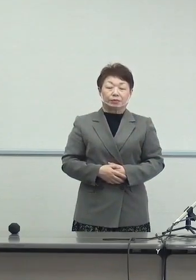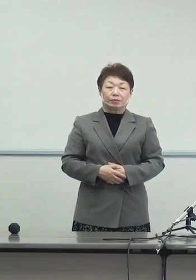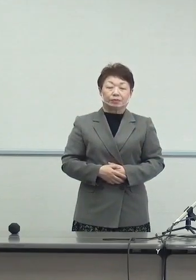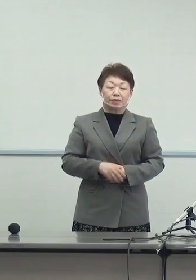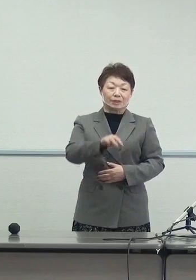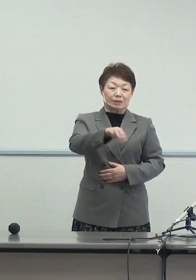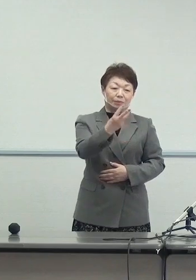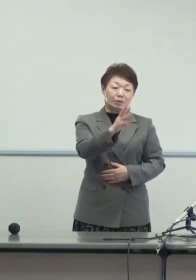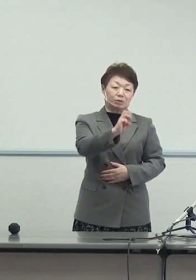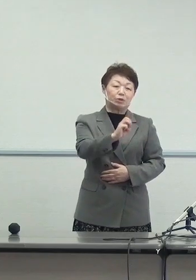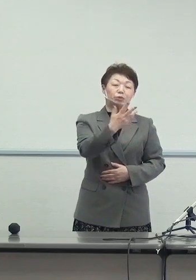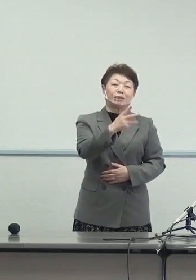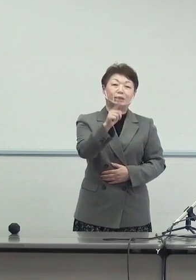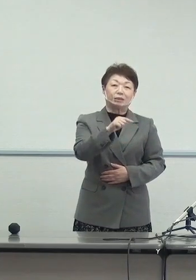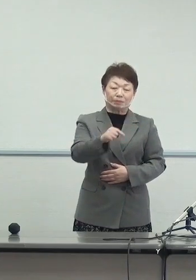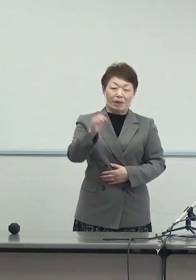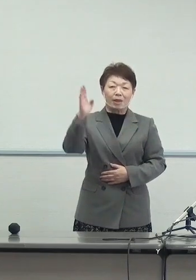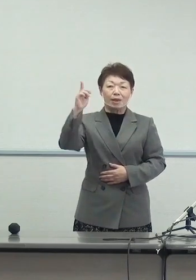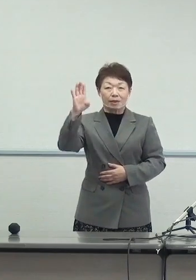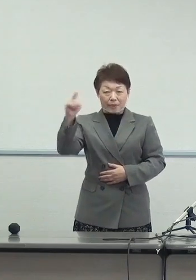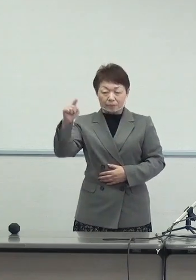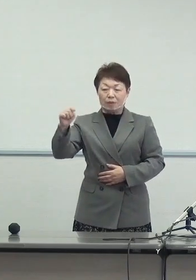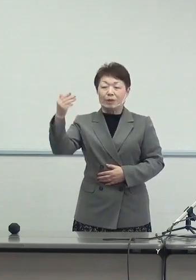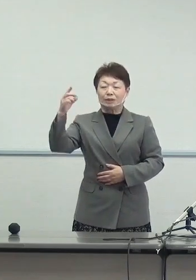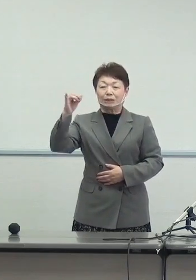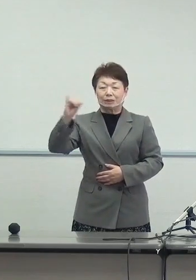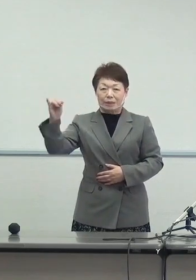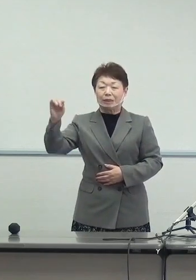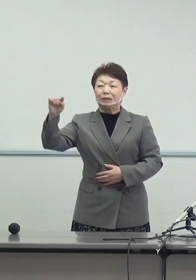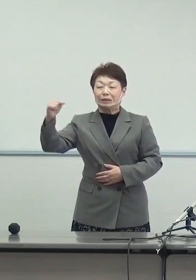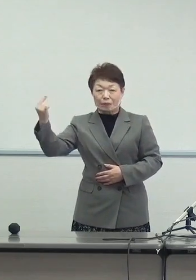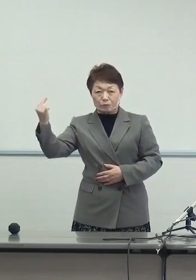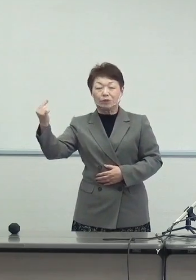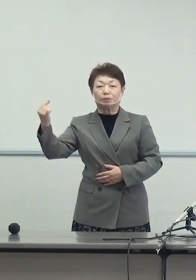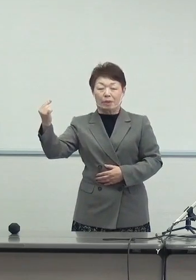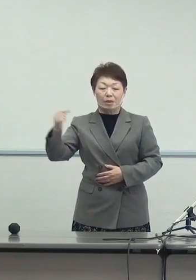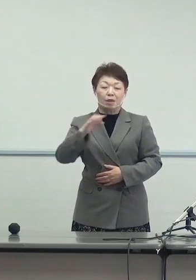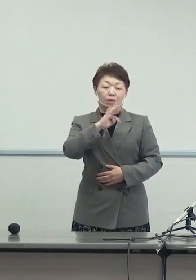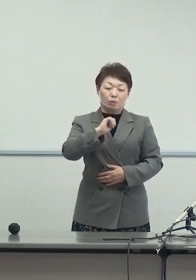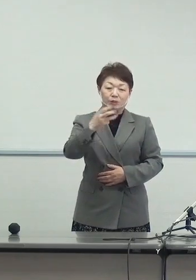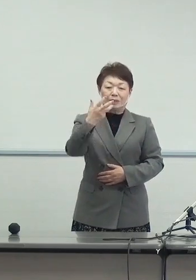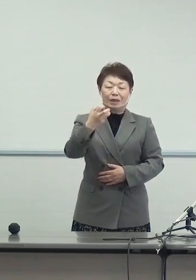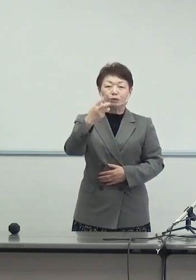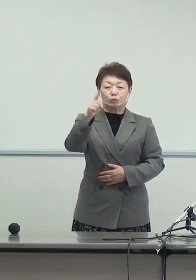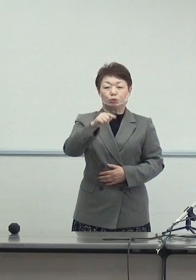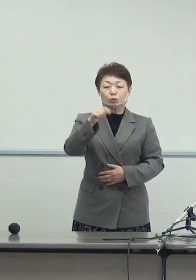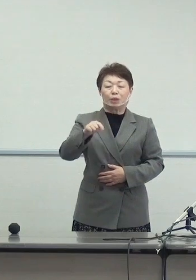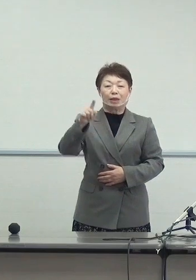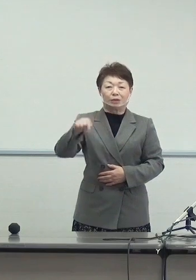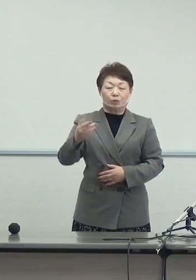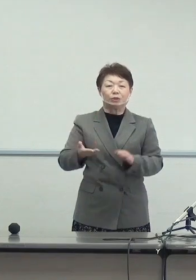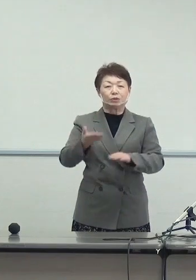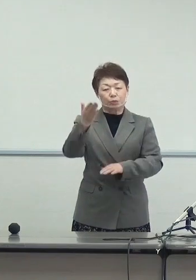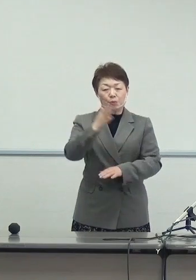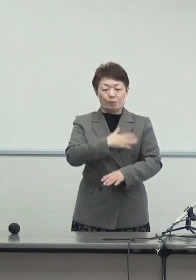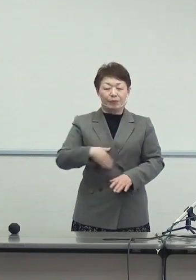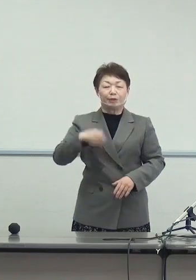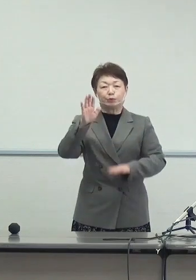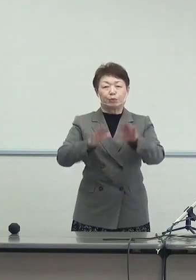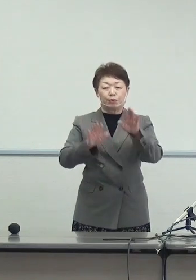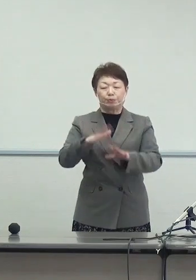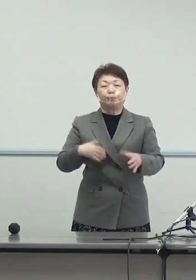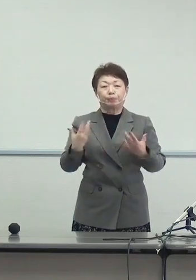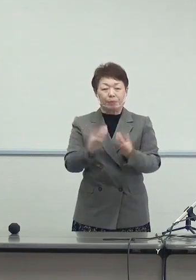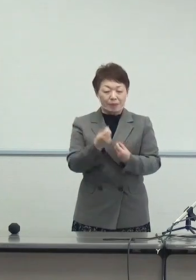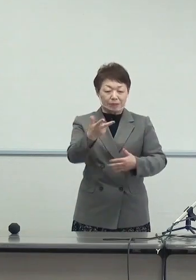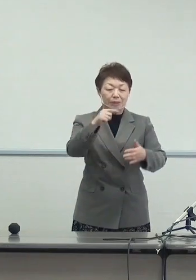段338例目県1100例目となりますが、80代以上の男性の方で4月5日体調不良で市内